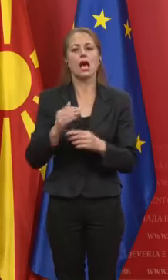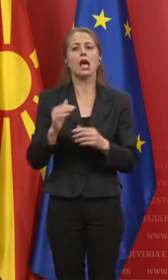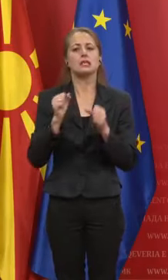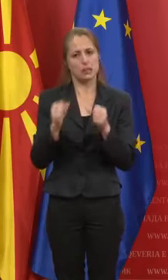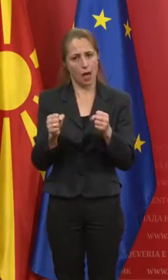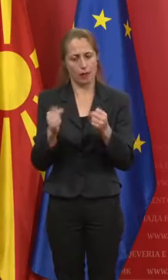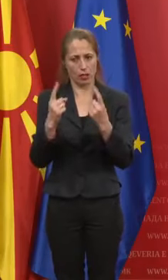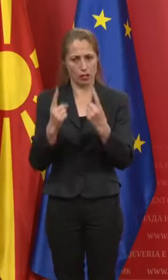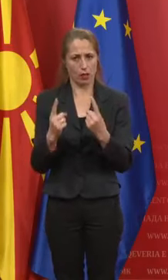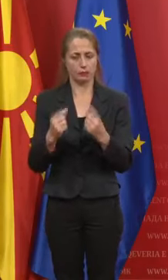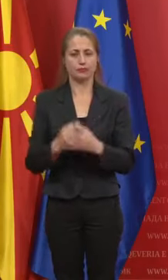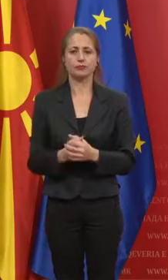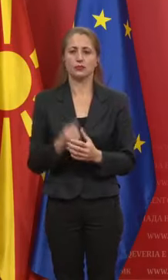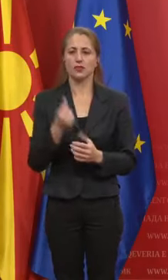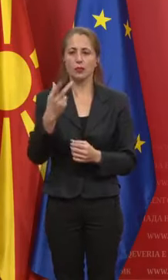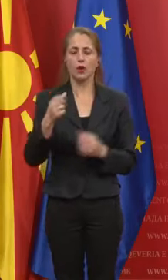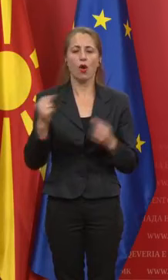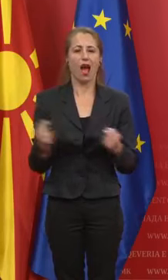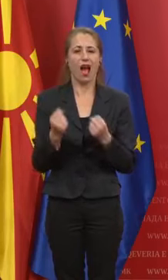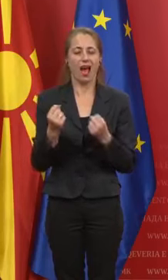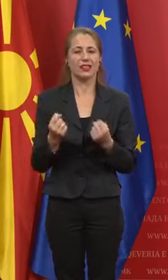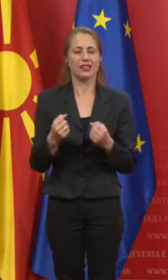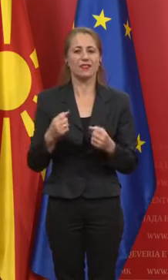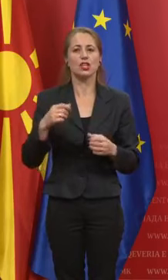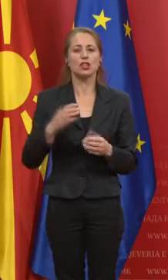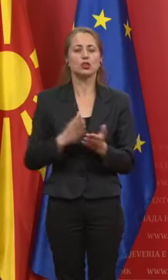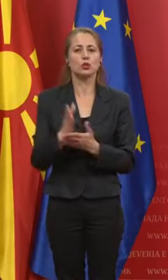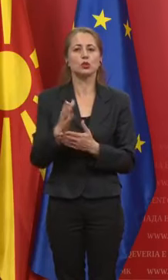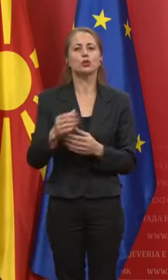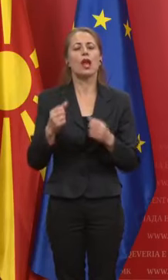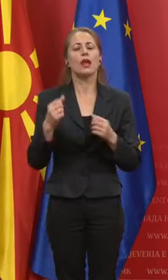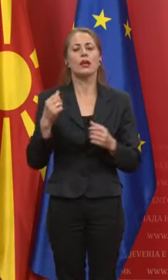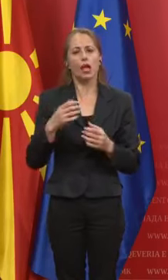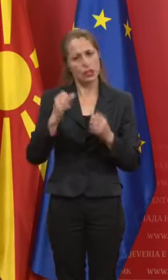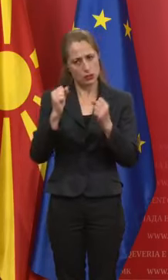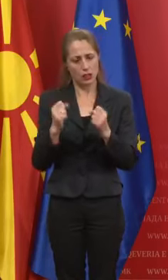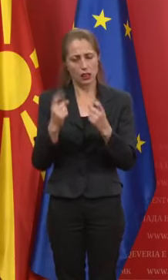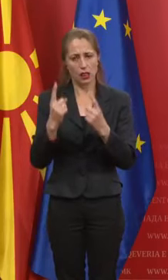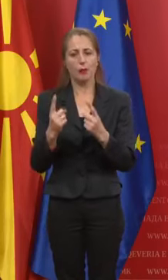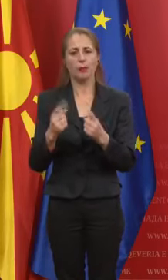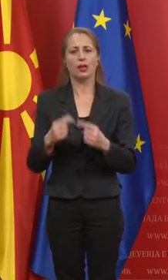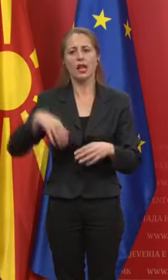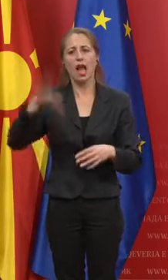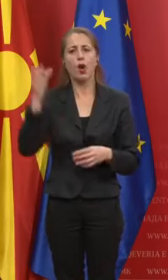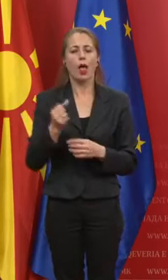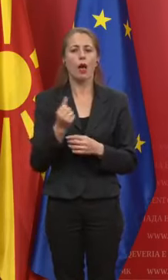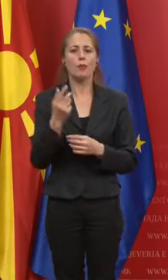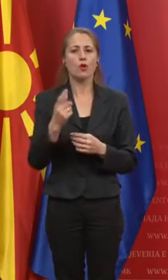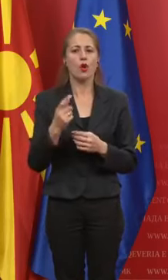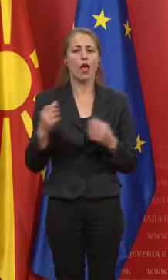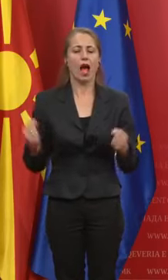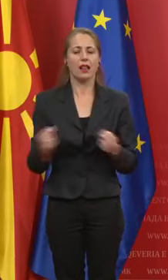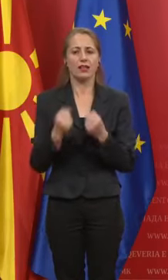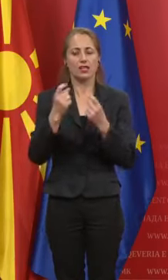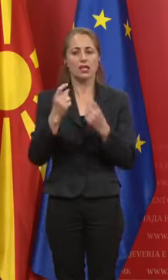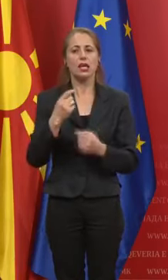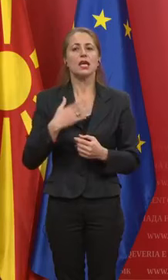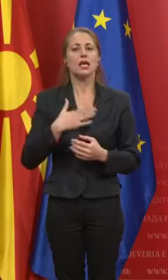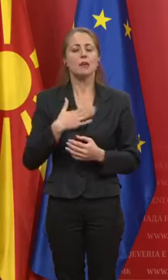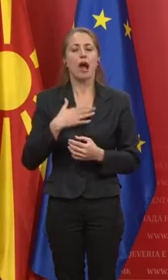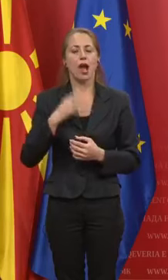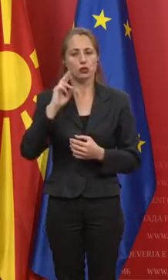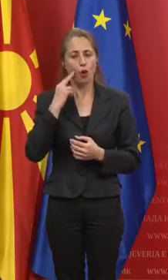стабилна. Бројот на активни случаи е релативно стабилен. Во моментот најголем број на активни случаи има во